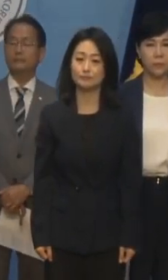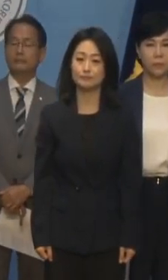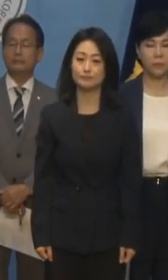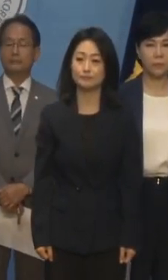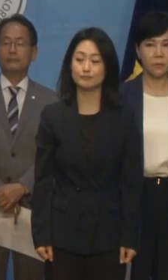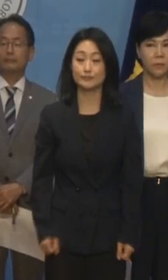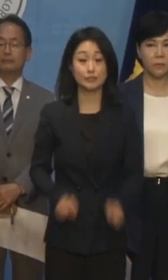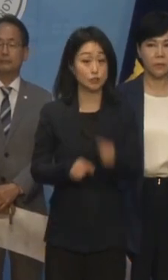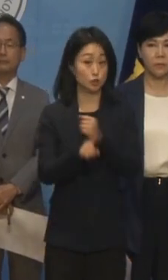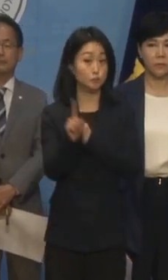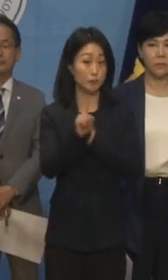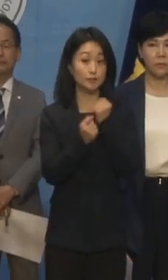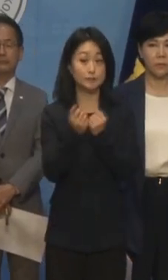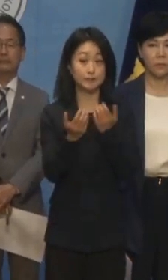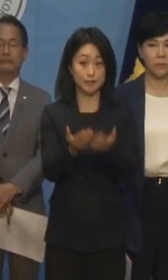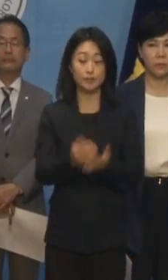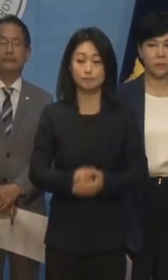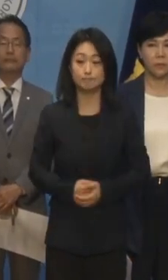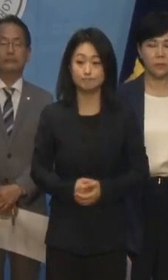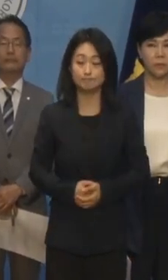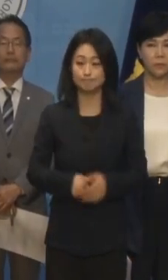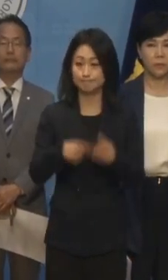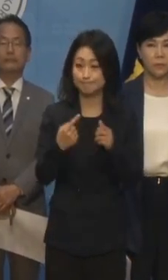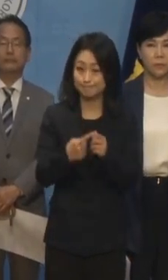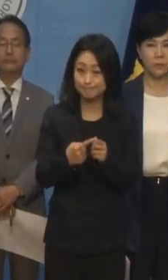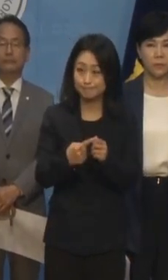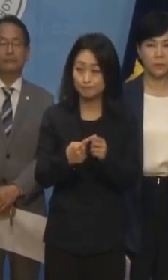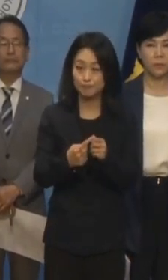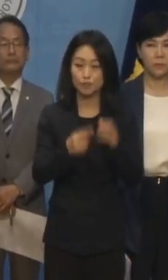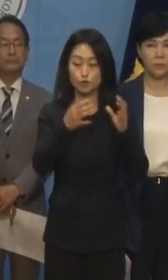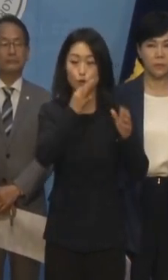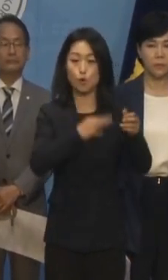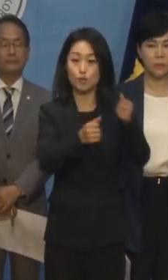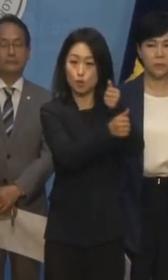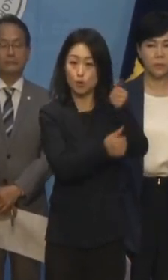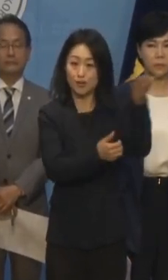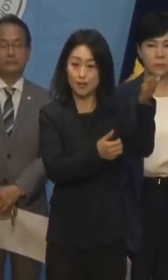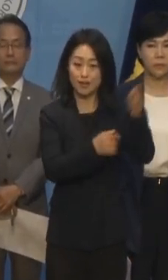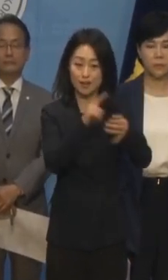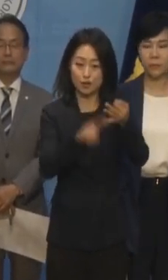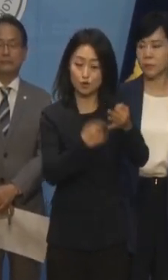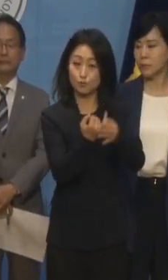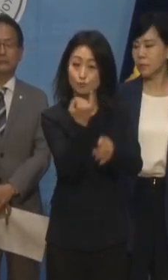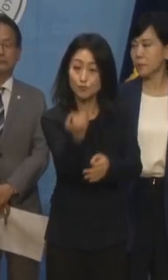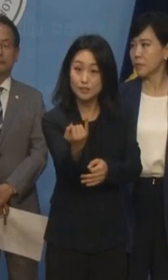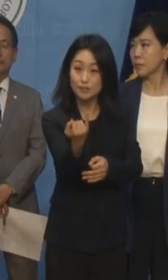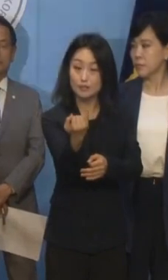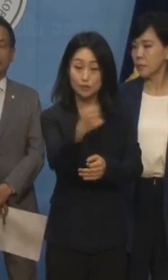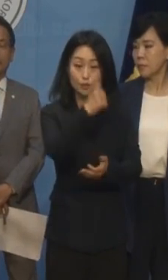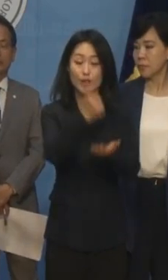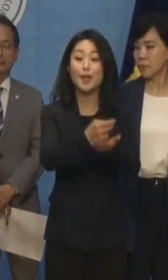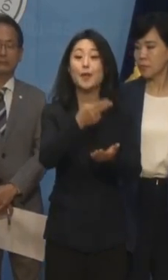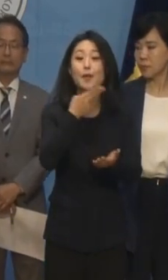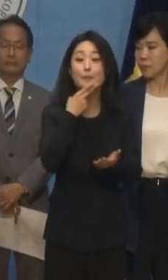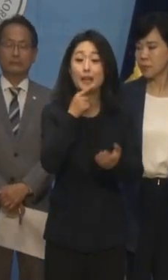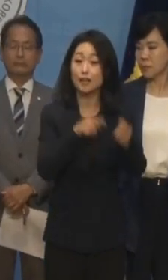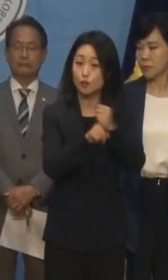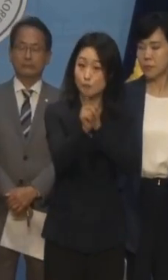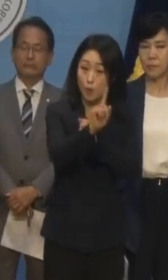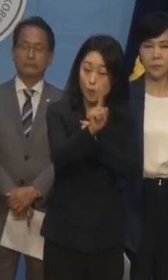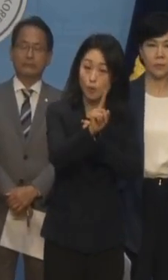네, 그 이유를 나열하겠습니다. 첫째, 권익위는 김건희 여사에 대한 무혐의 결정을 내린 근거 중